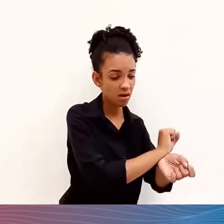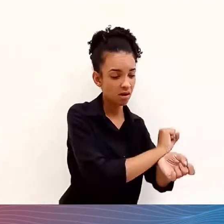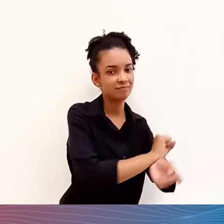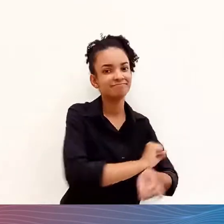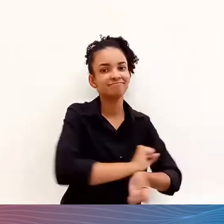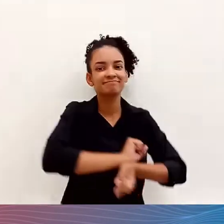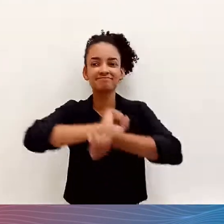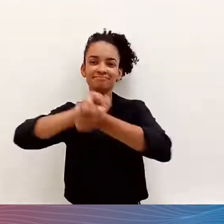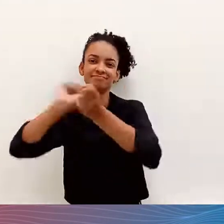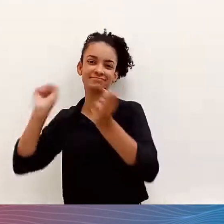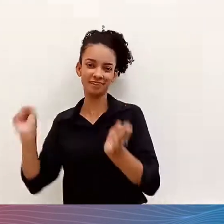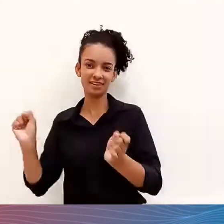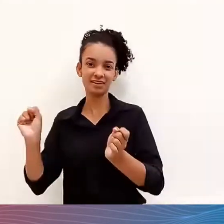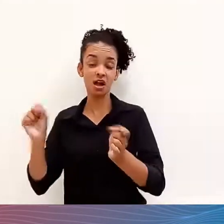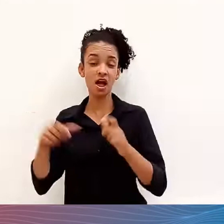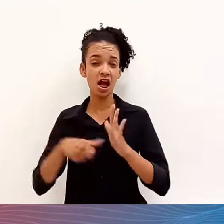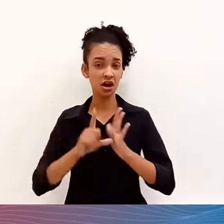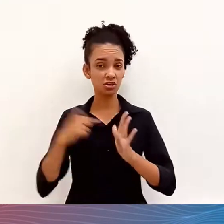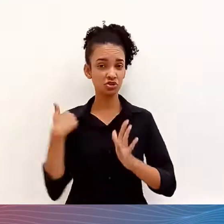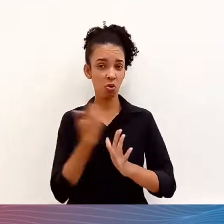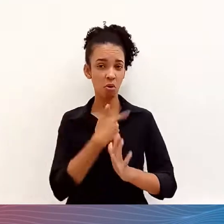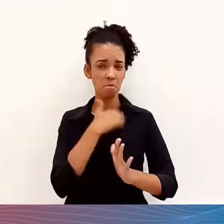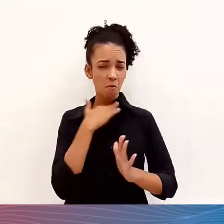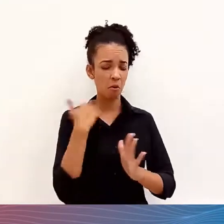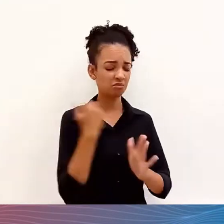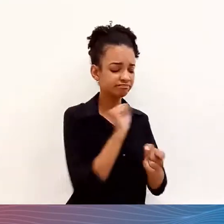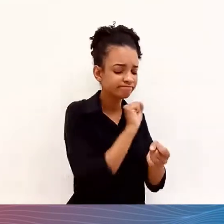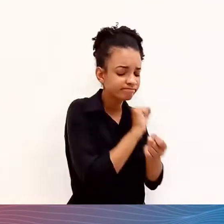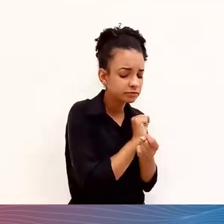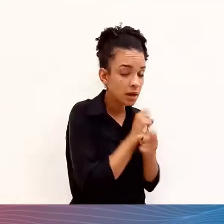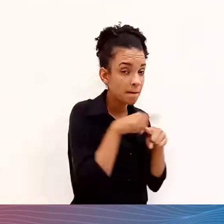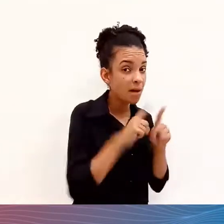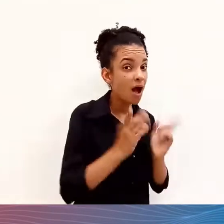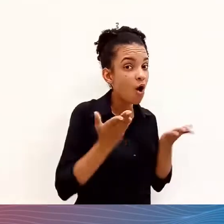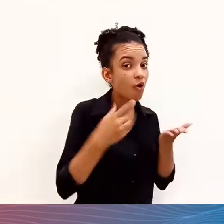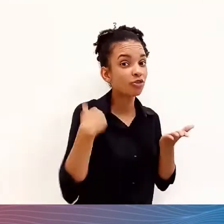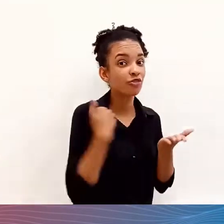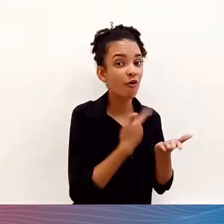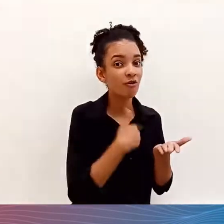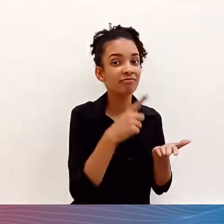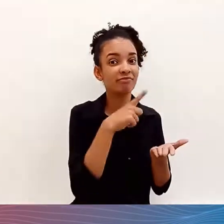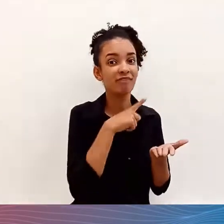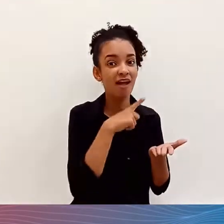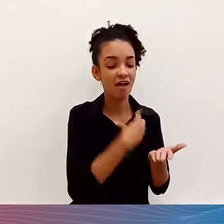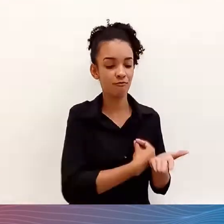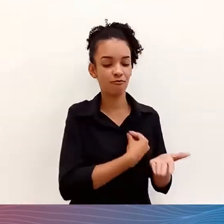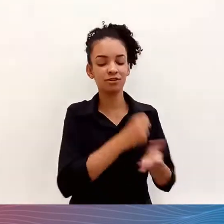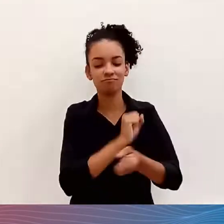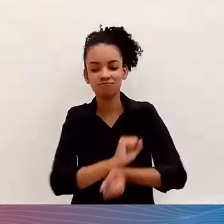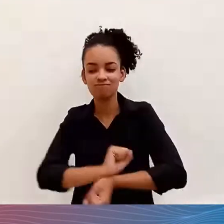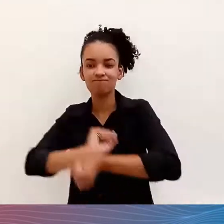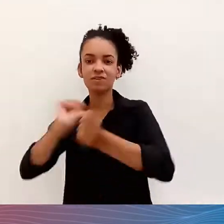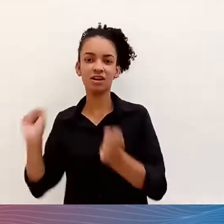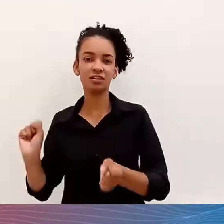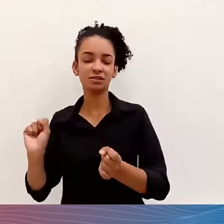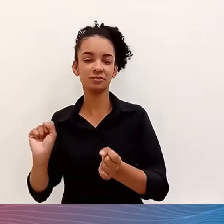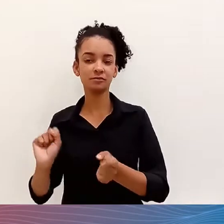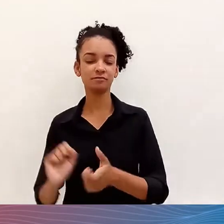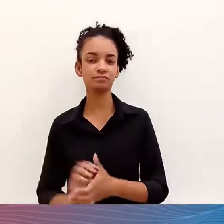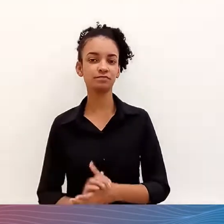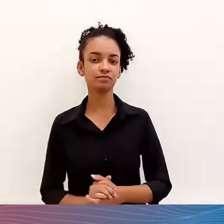prosperidade. Só os rebeldes habitam em terra estéril, quer dizer, eles continuam rebeldes, então vão seguir para a